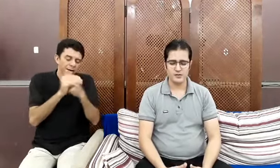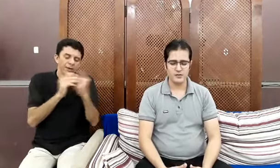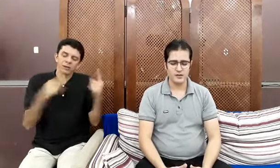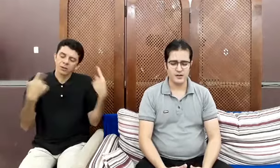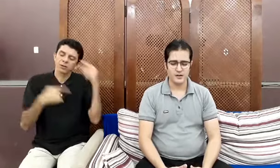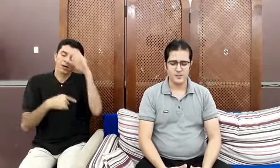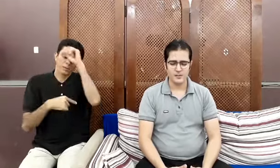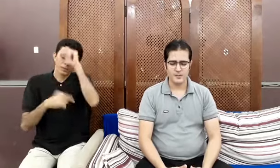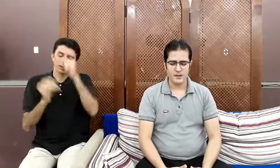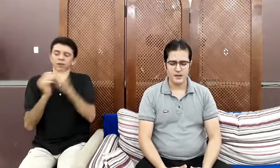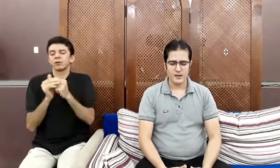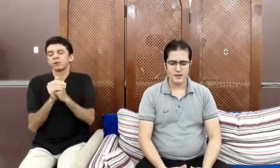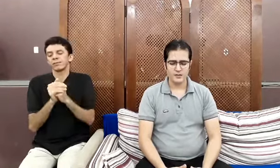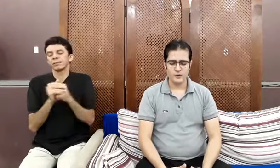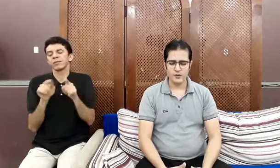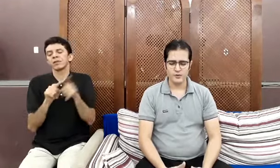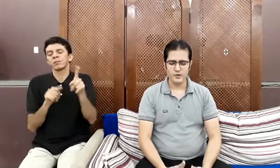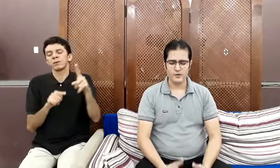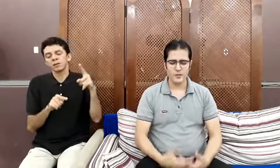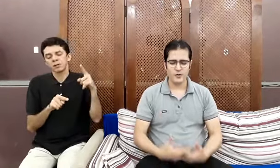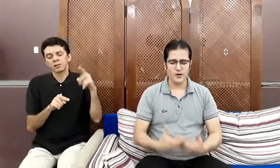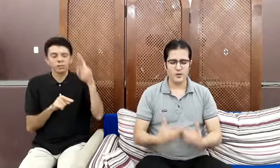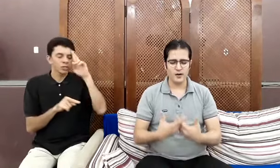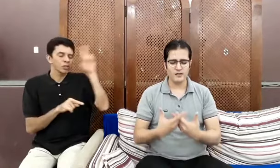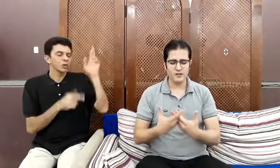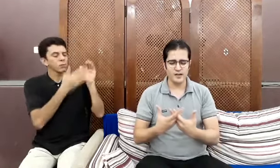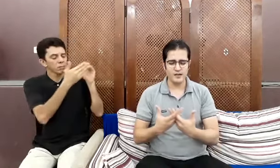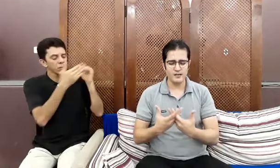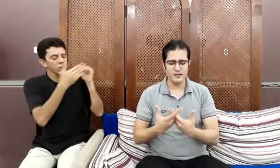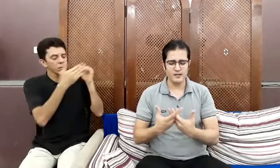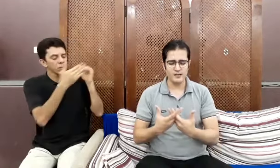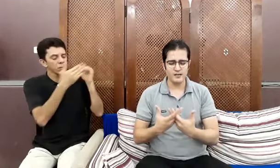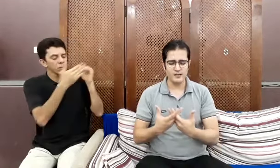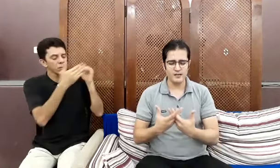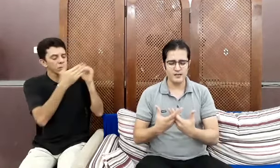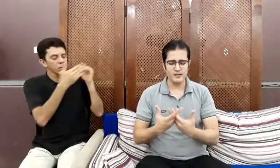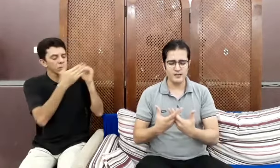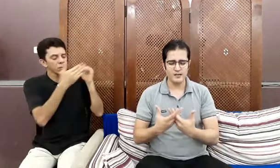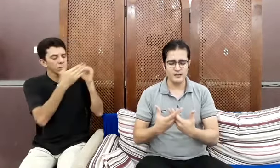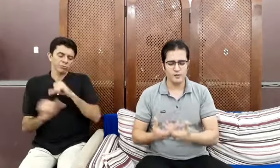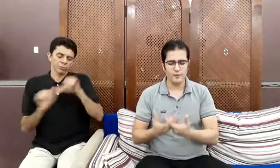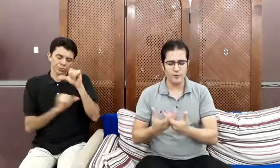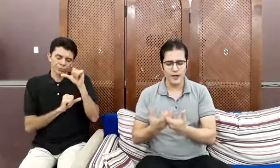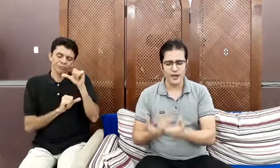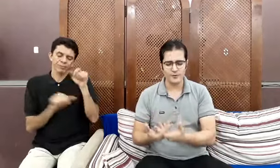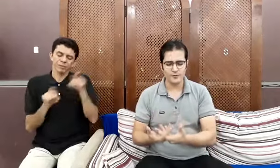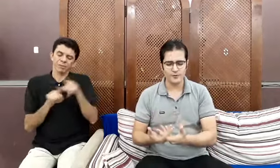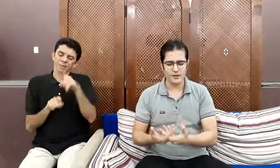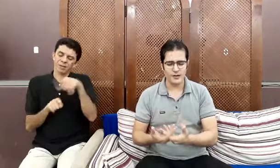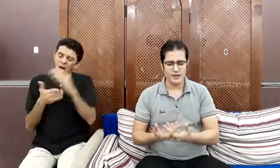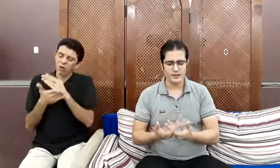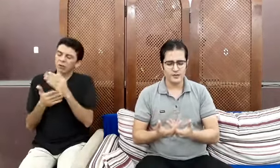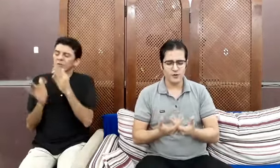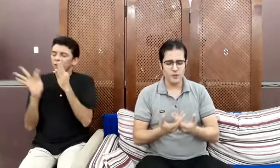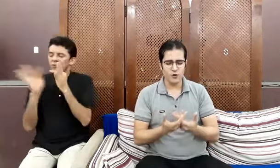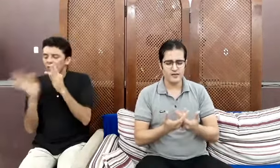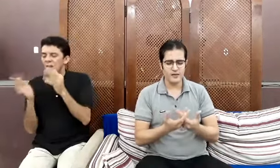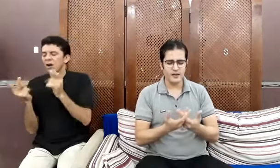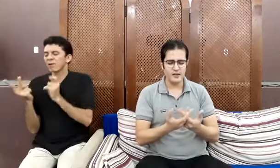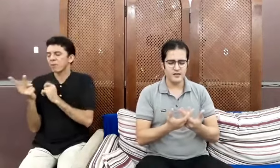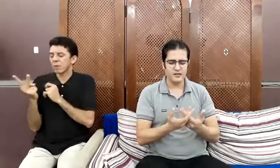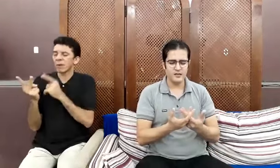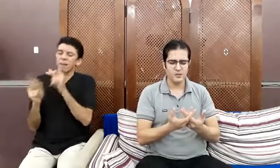corações. Senhor Deus, transforma o coração daqueles que são fofoqueiros, transforma o